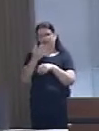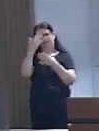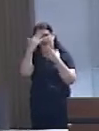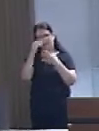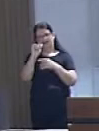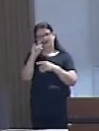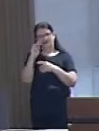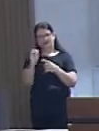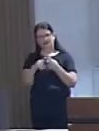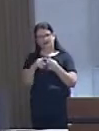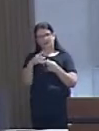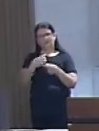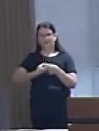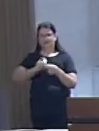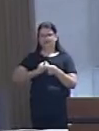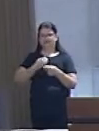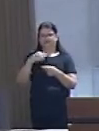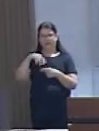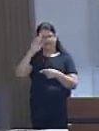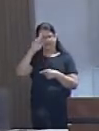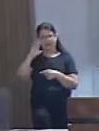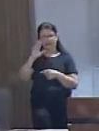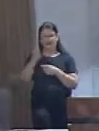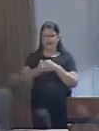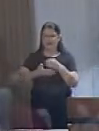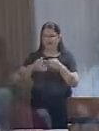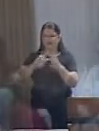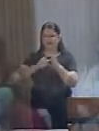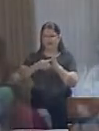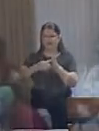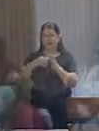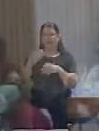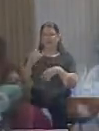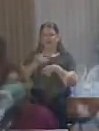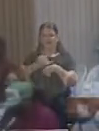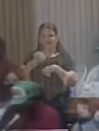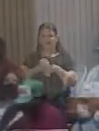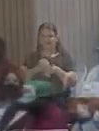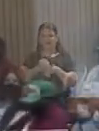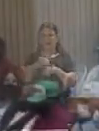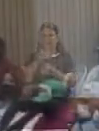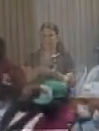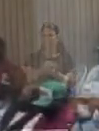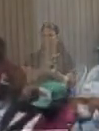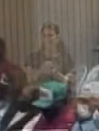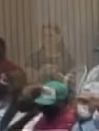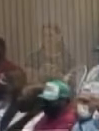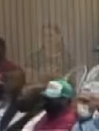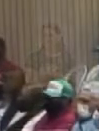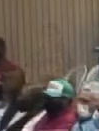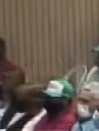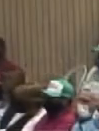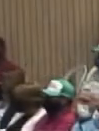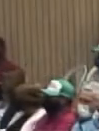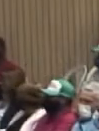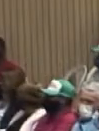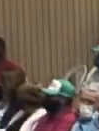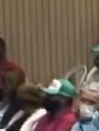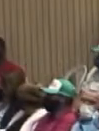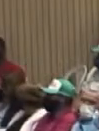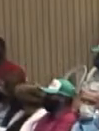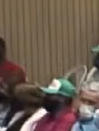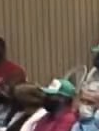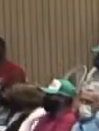Agenildo. Presença da direção de base do Sindicato dos Metalúrgicos de Pernambuco. Valeu, metalúrgicos, na